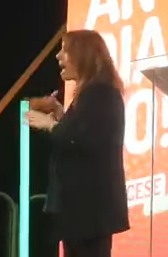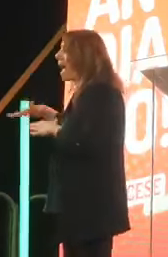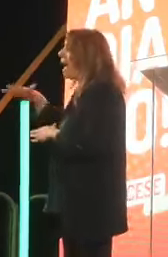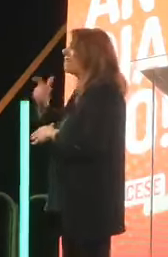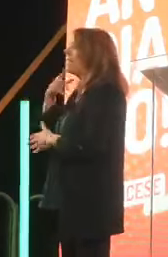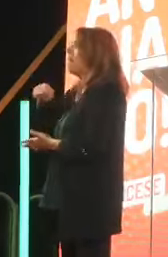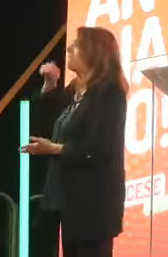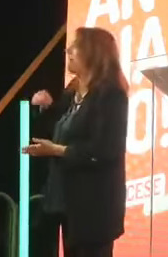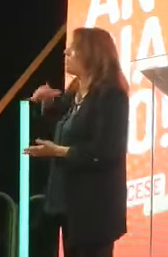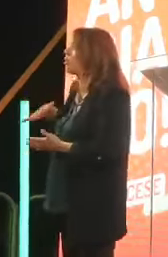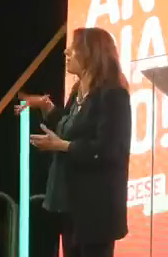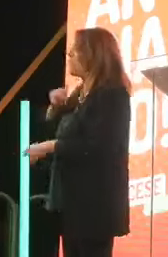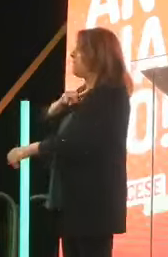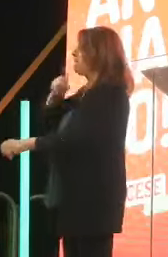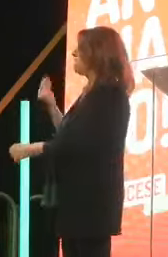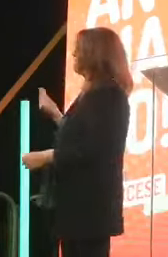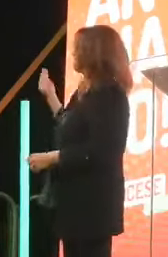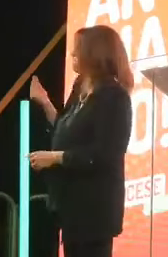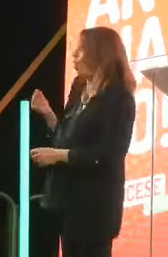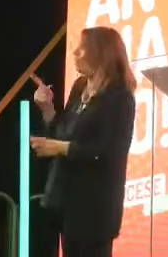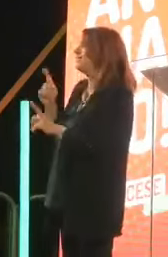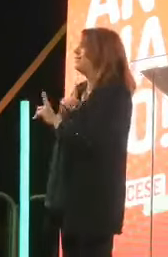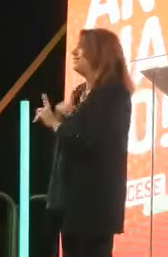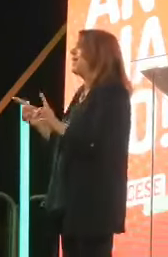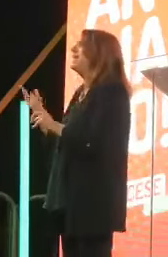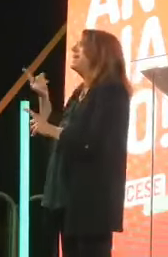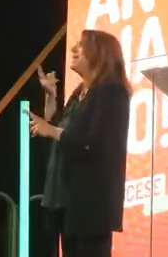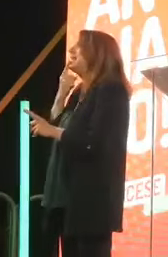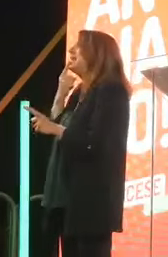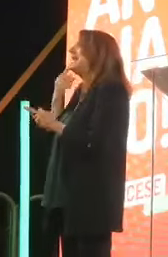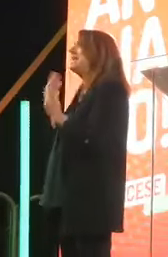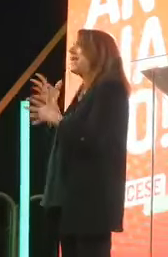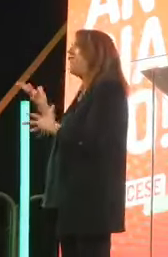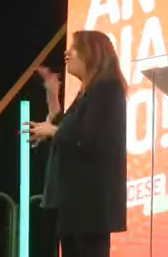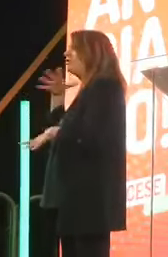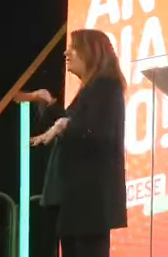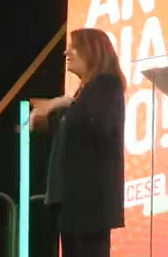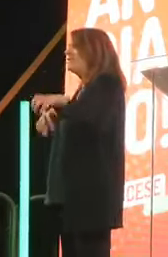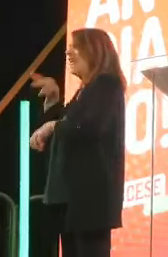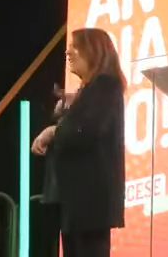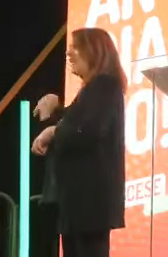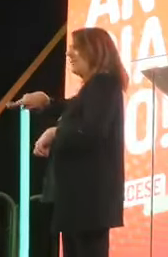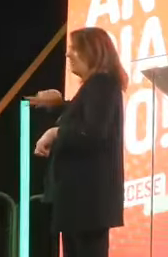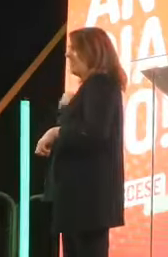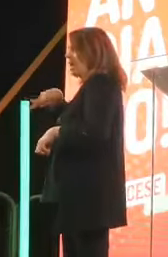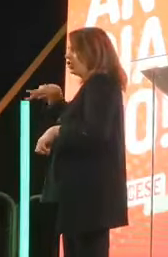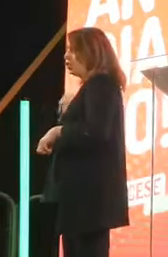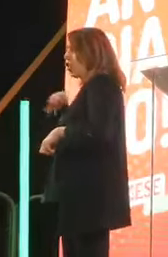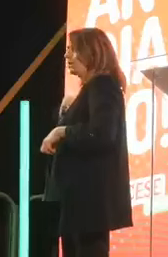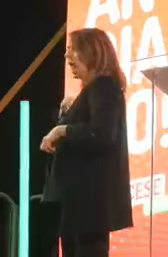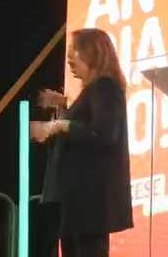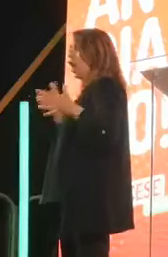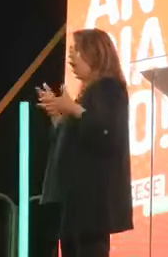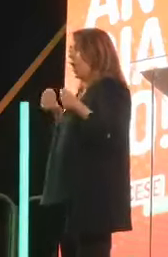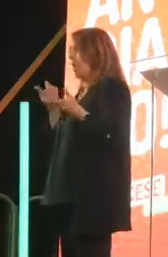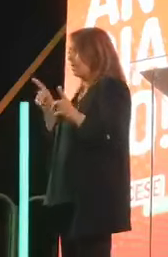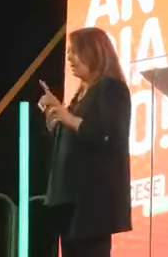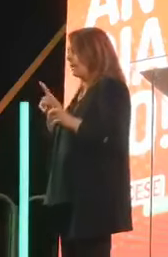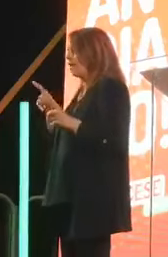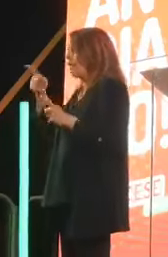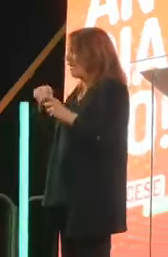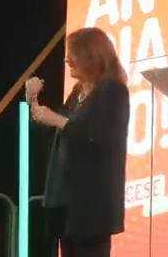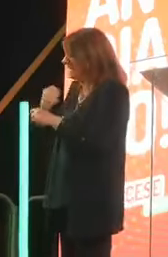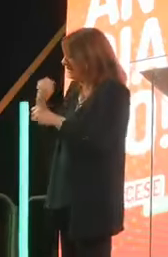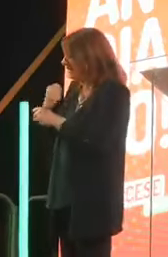ai potentati, per non lasciare un centimetro a chi persegue l'interesse proprio, anziché quello collettivo. E io